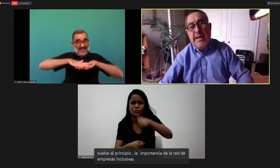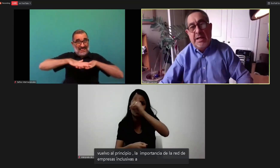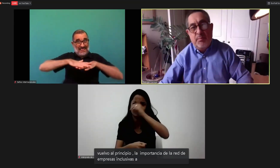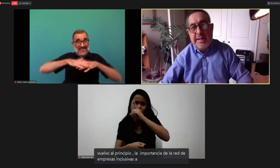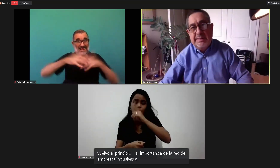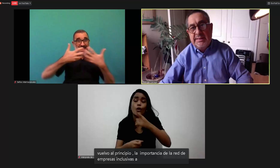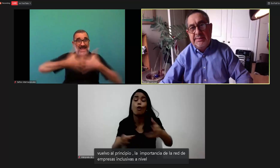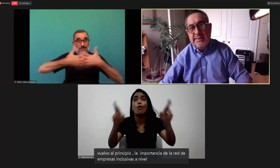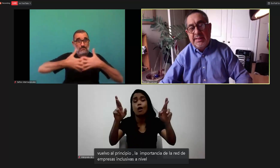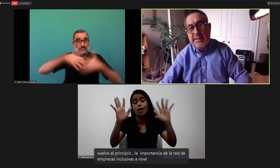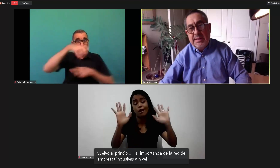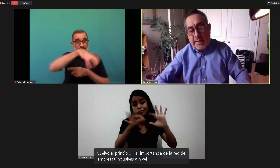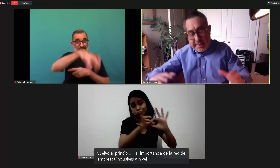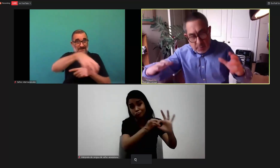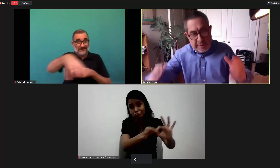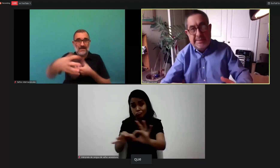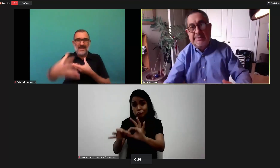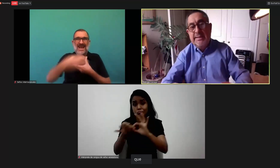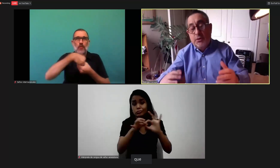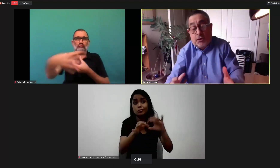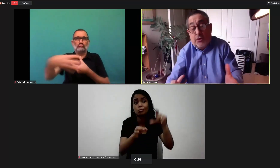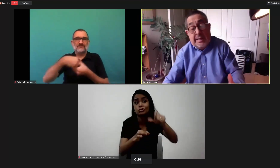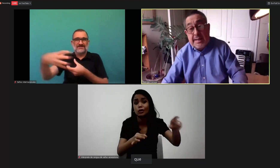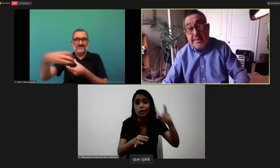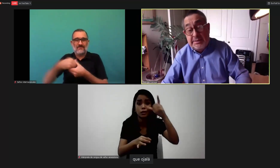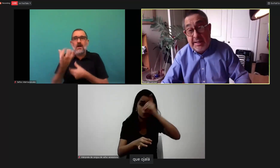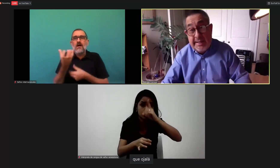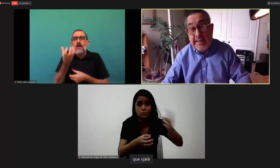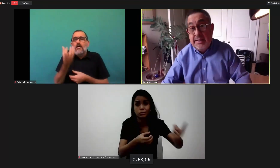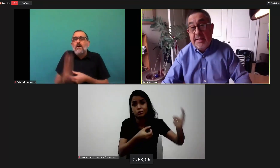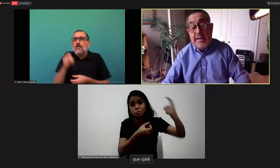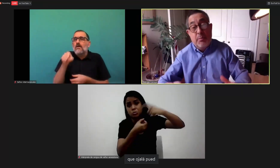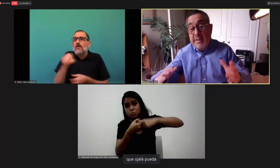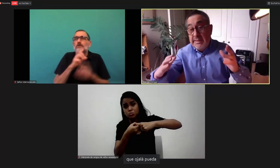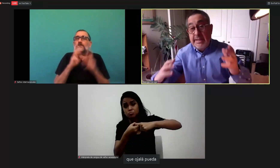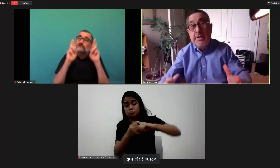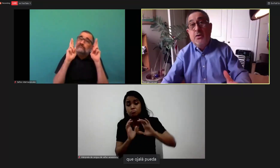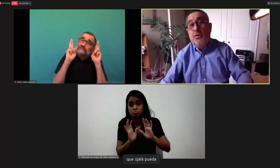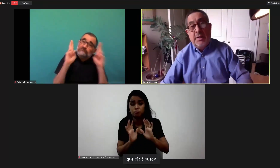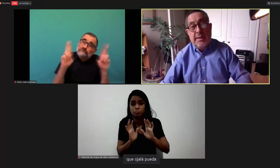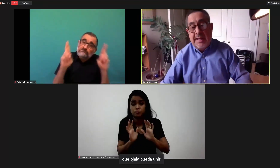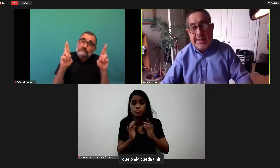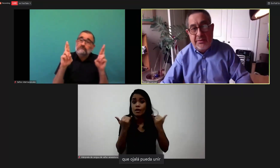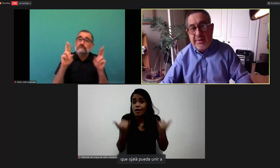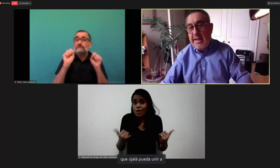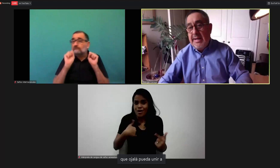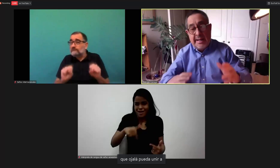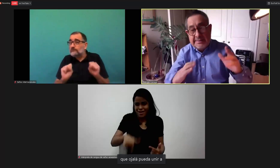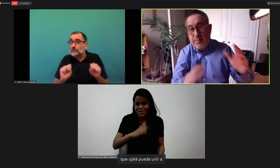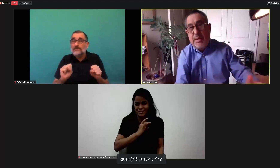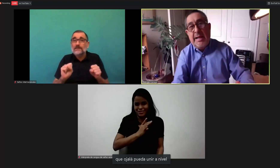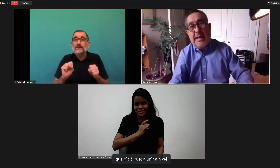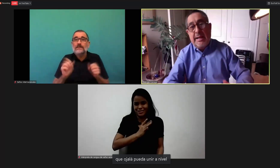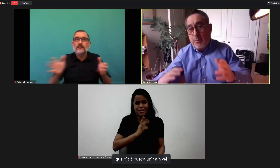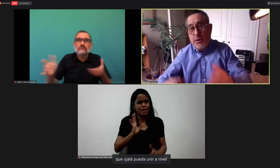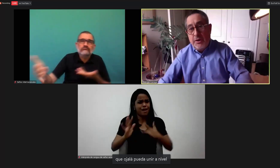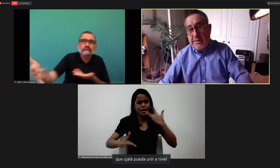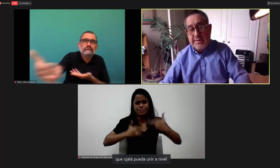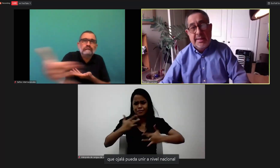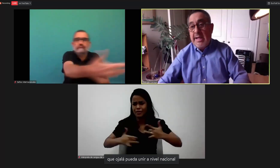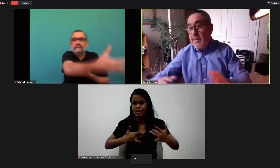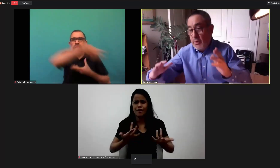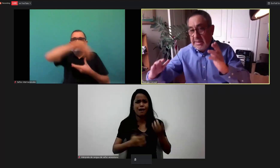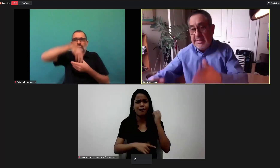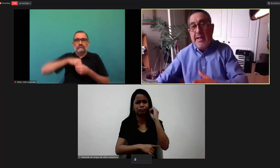mayor cantidad de empresas, unirse. Nosotros en la red chilena hemos mantenido las actividades, las asambleas, las